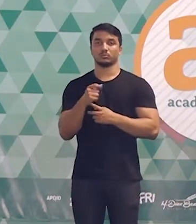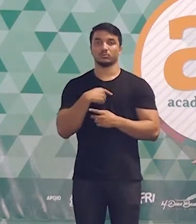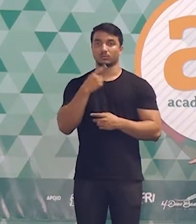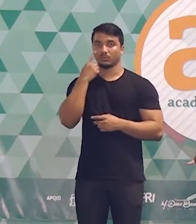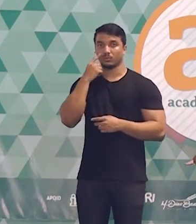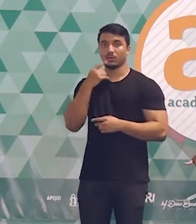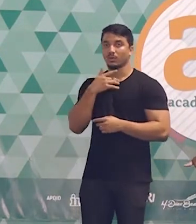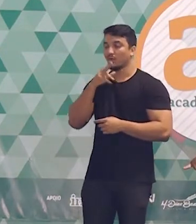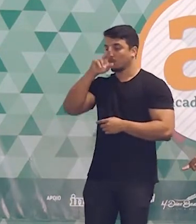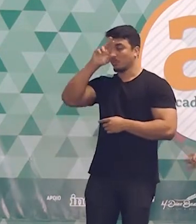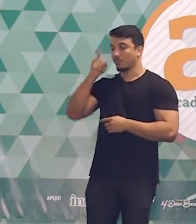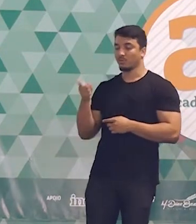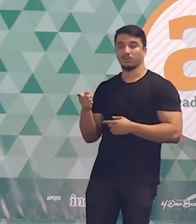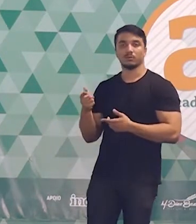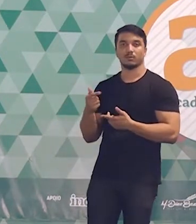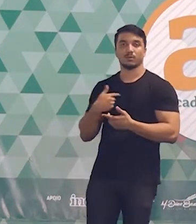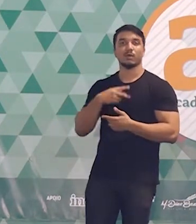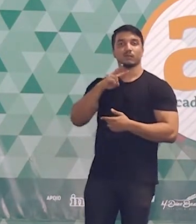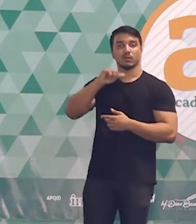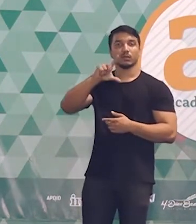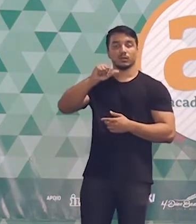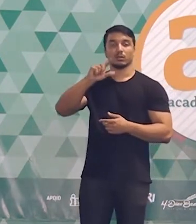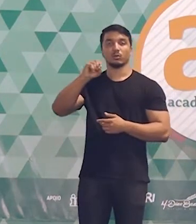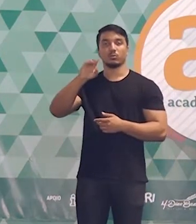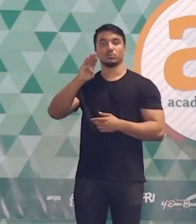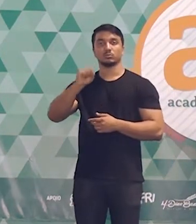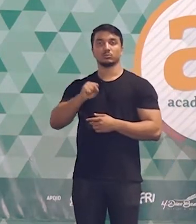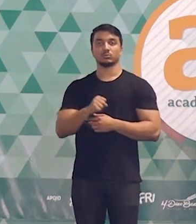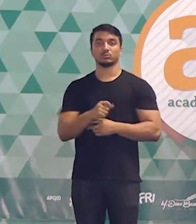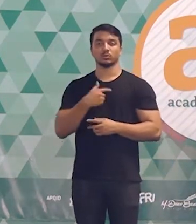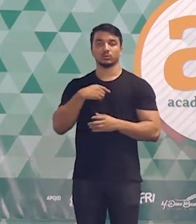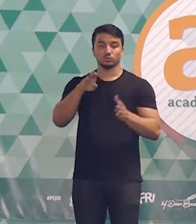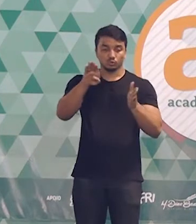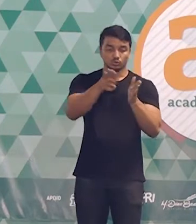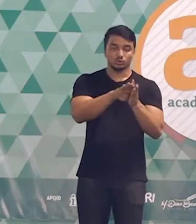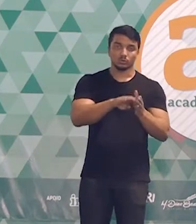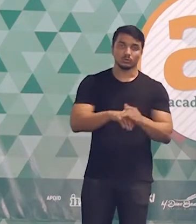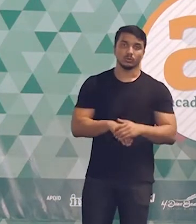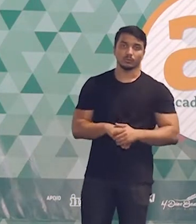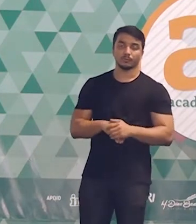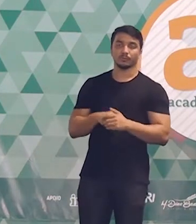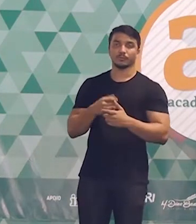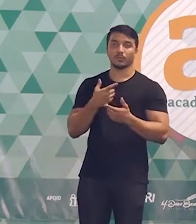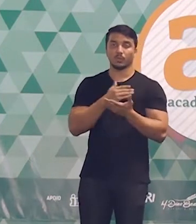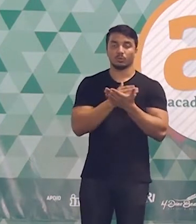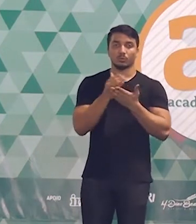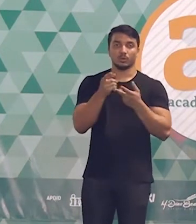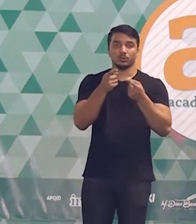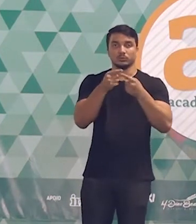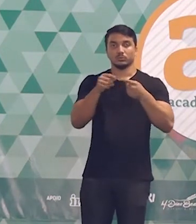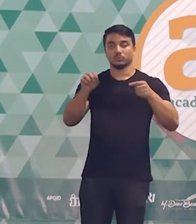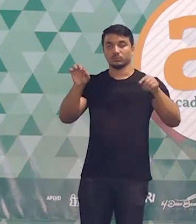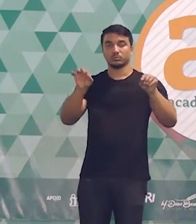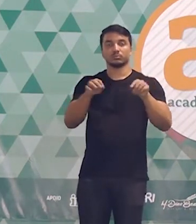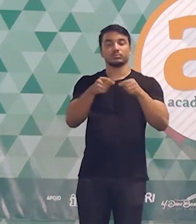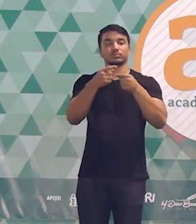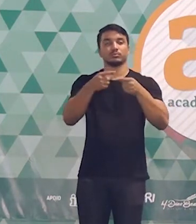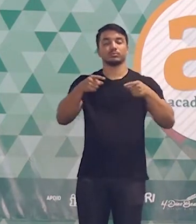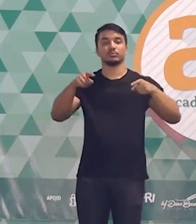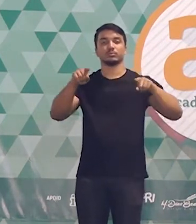velho, era Villa-Lobos. E Villa-Lobos chega, começa ali a reger a orquestra, aquela